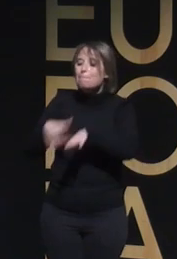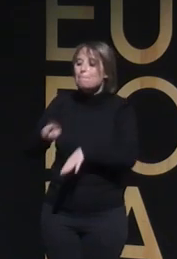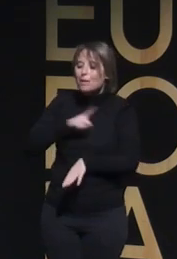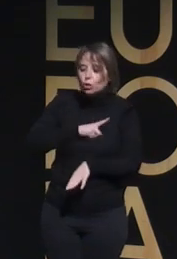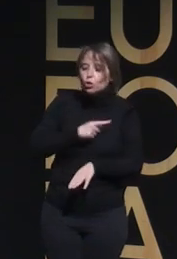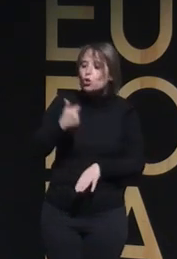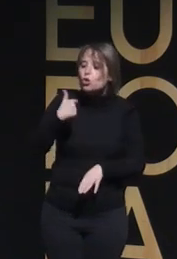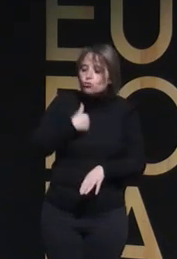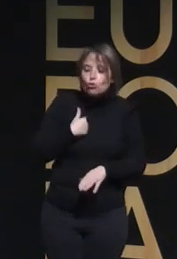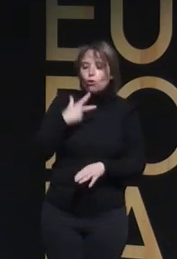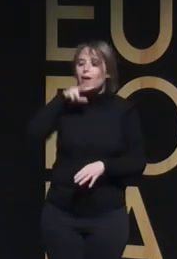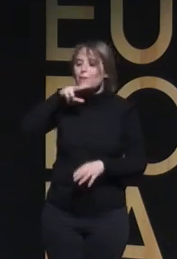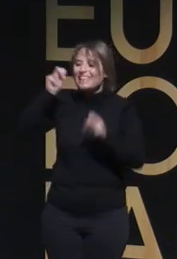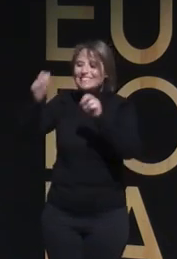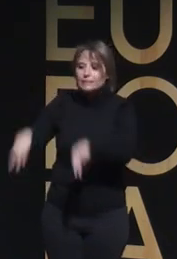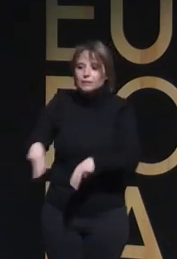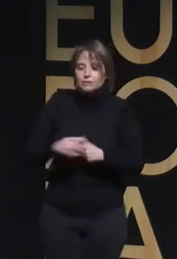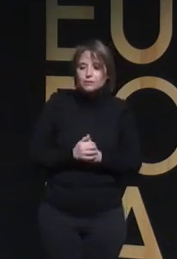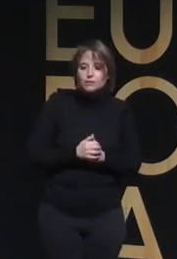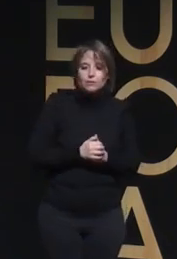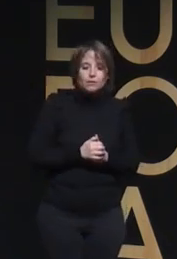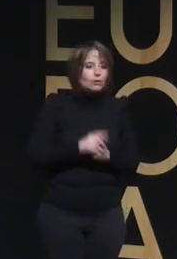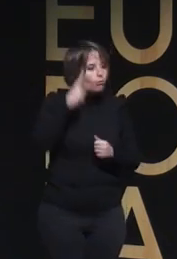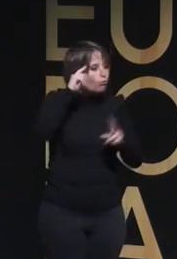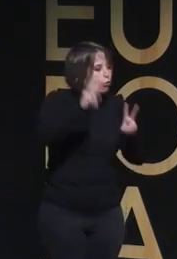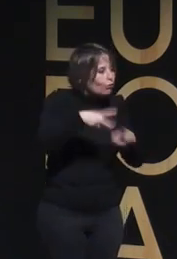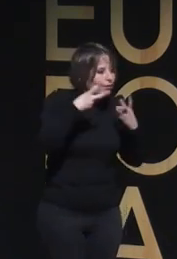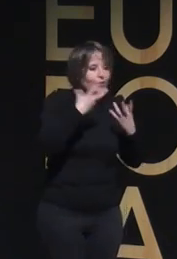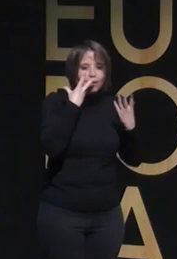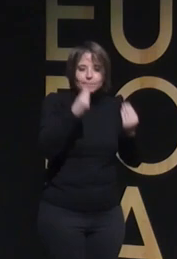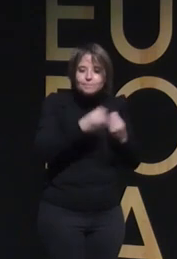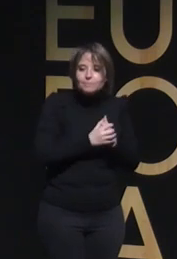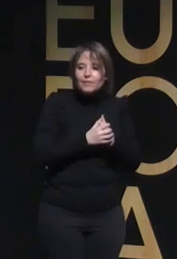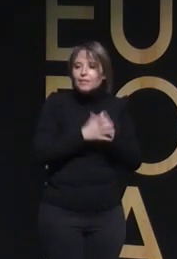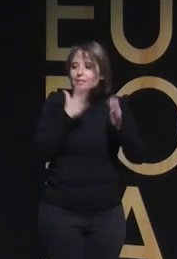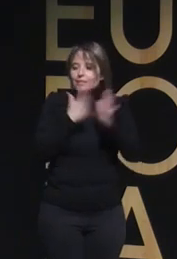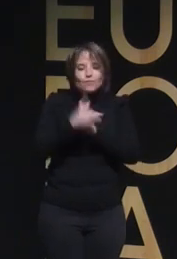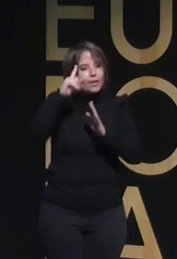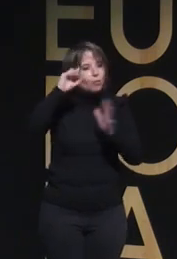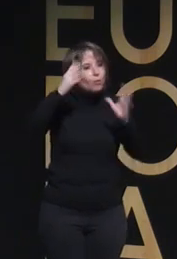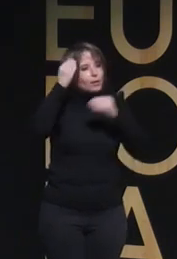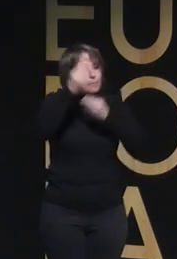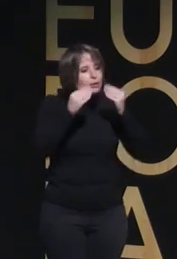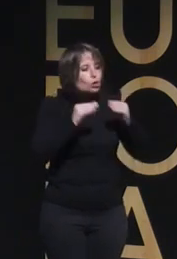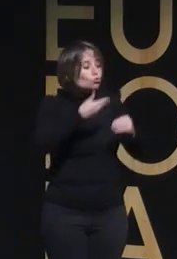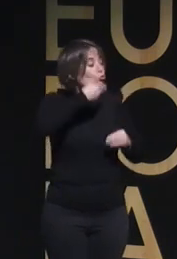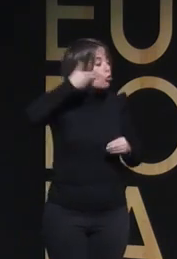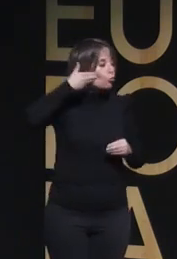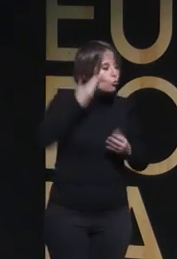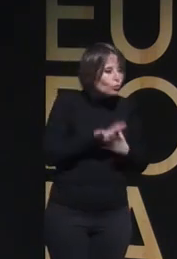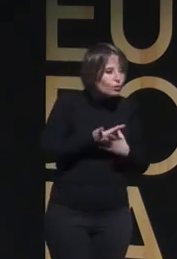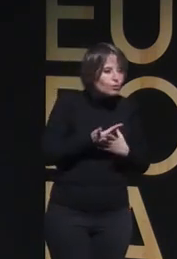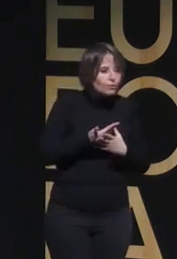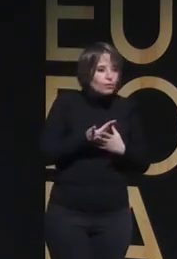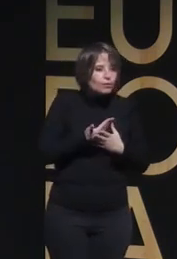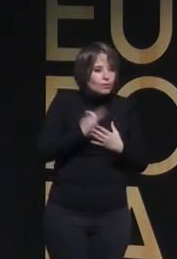yo no le vuelvo a hablar. ¿No? No recicla. No sé si me explico. No es capaz de darle la vuelta a que ese punto de soberbio, de orgullo, le